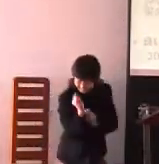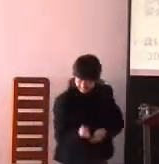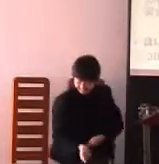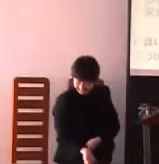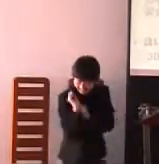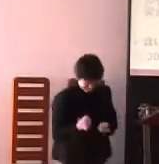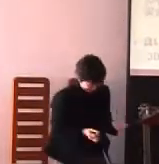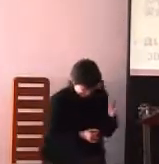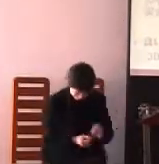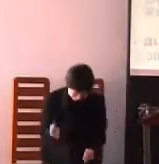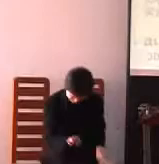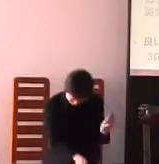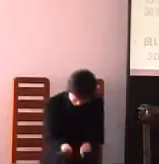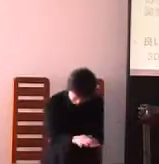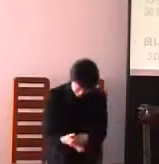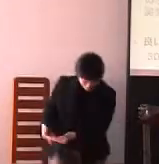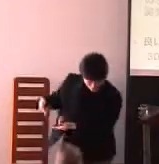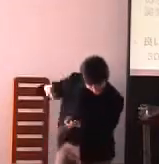成長して、ああ、成長した。